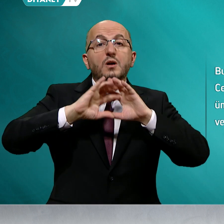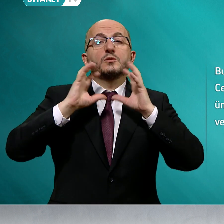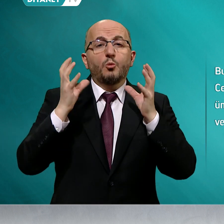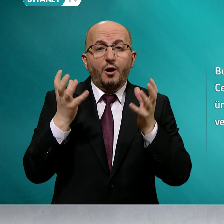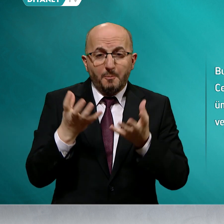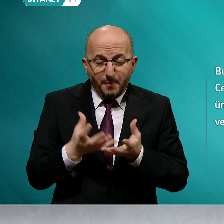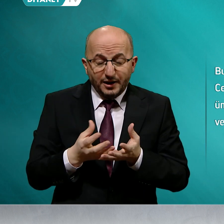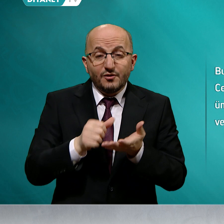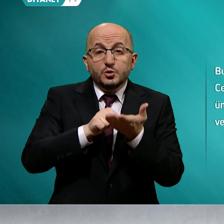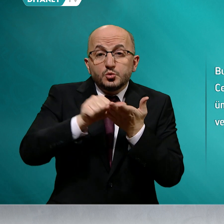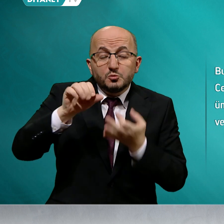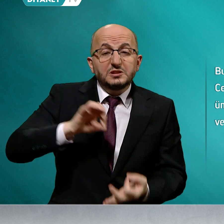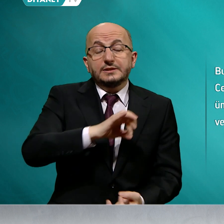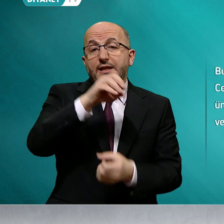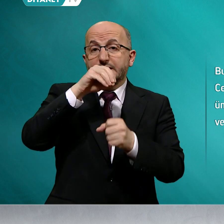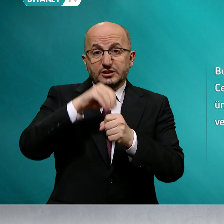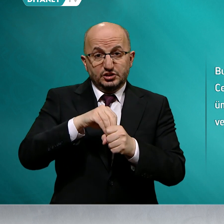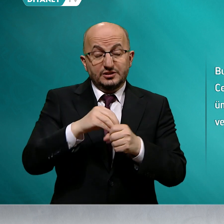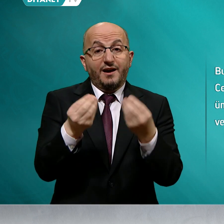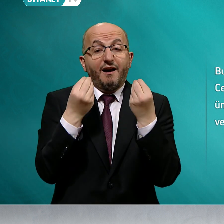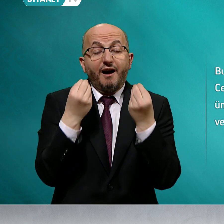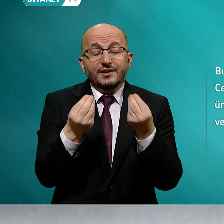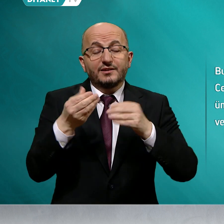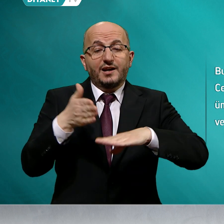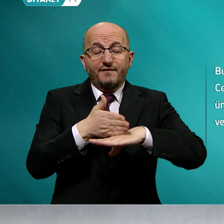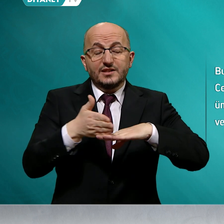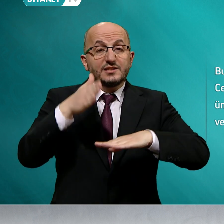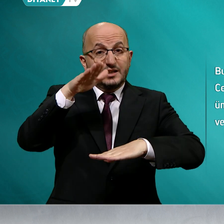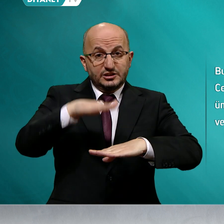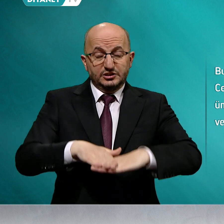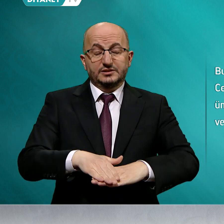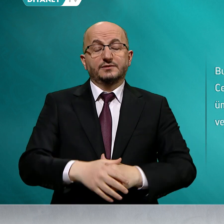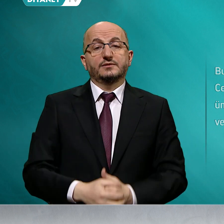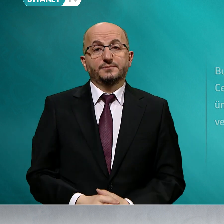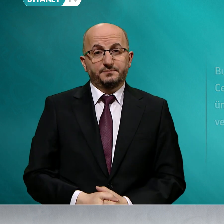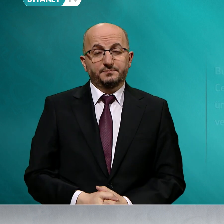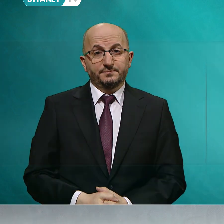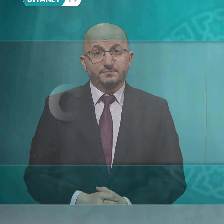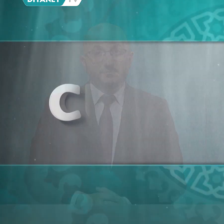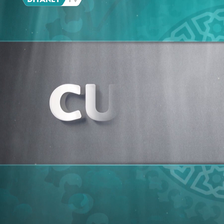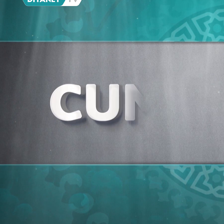ümmeti Muhammed ve tüm insanlık için hayırlara vesile kılsın.